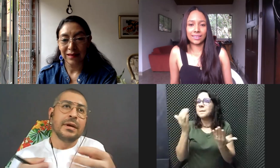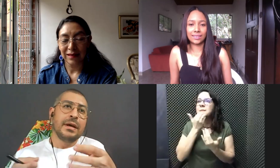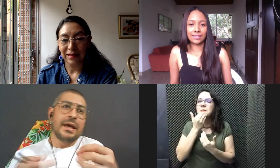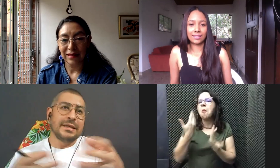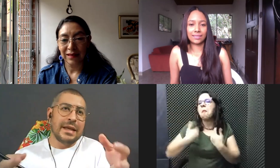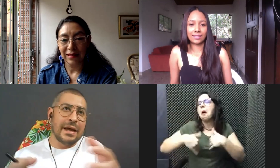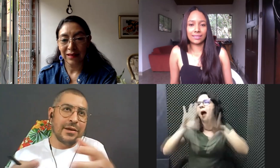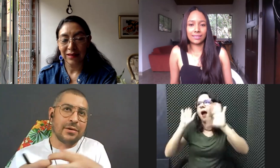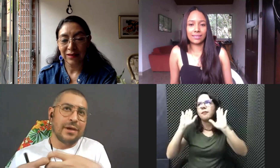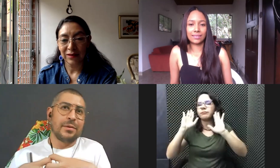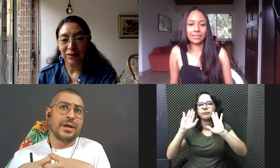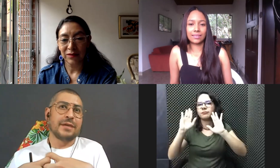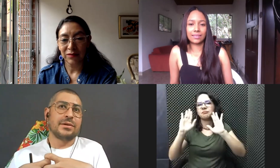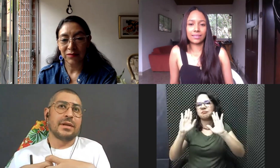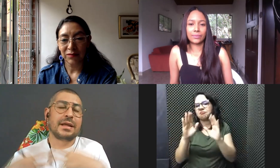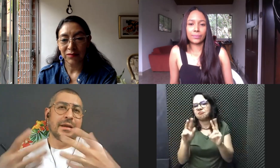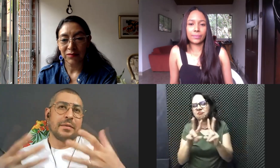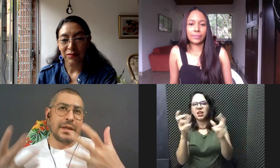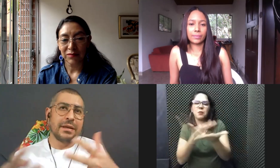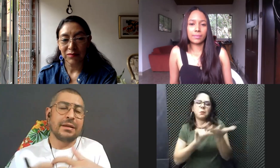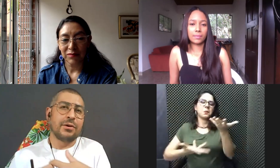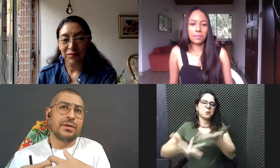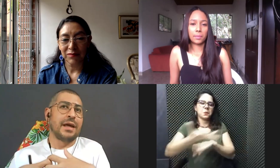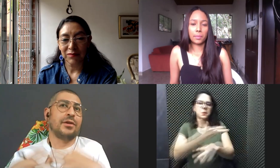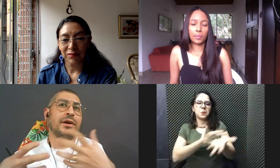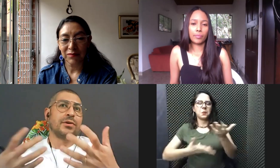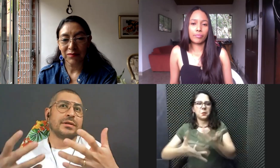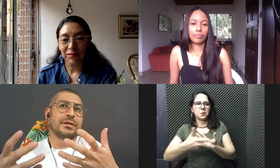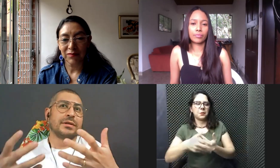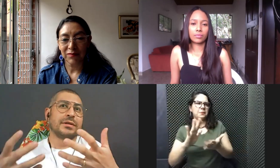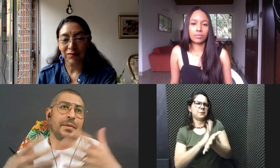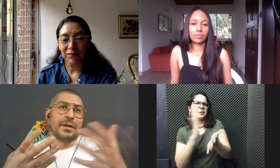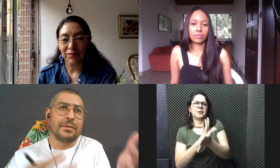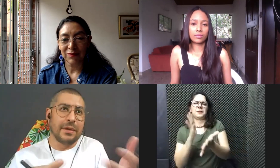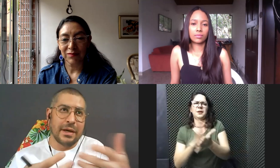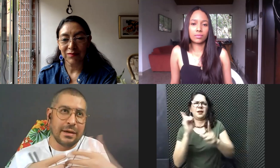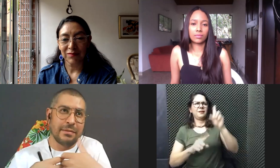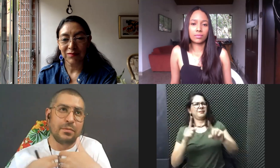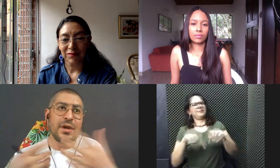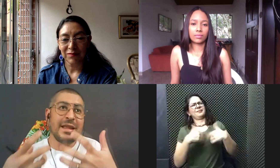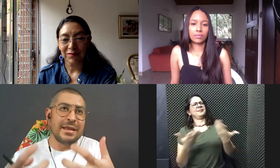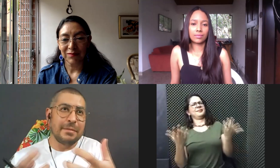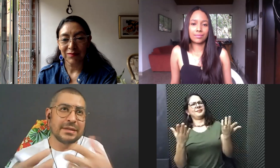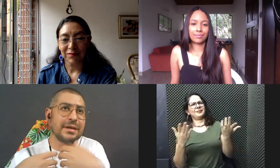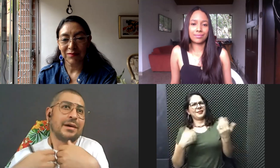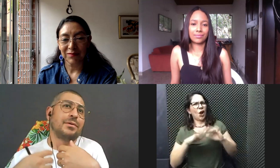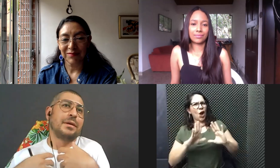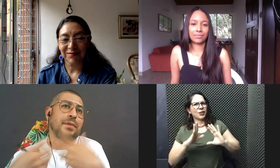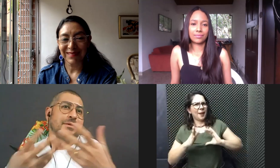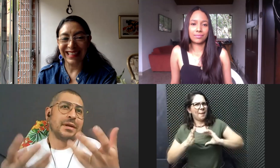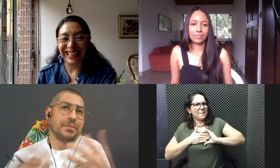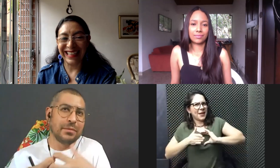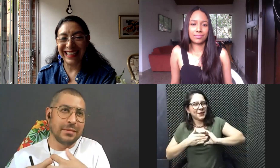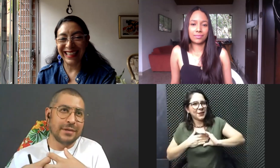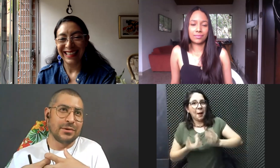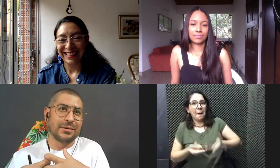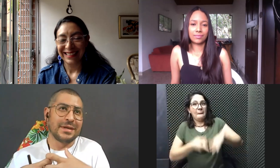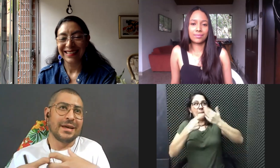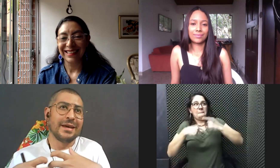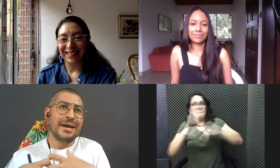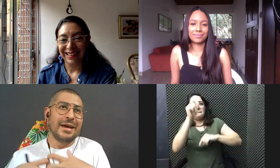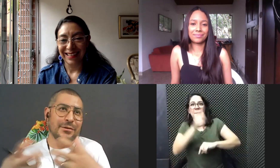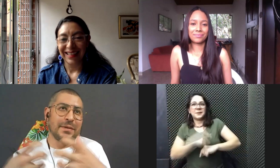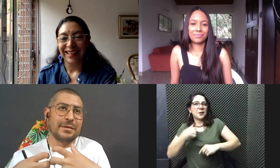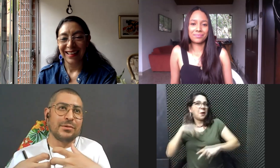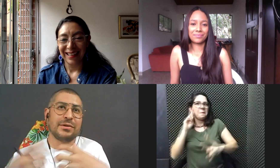algún escenario con la comunidad sorda y terminen contándole cosas muy íntimas a una persona